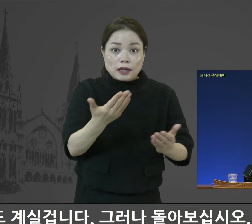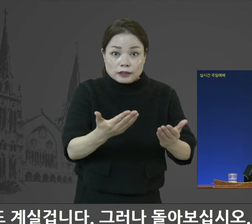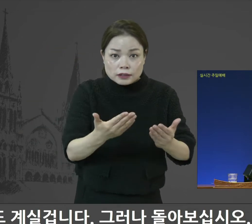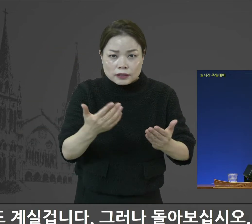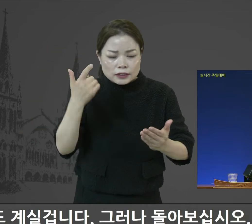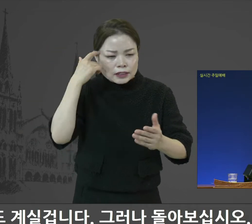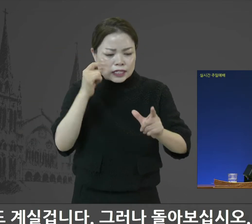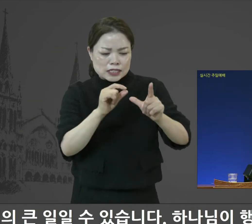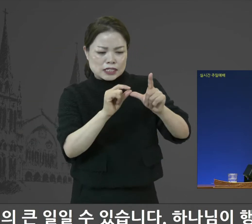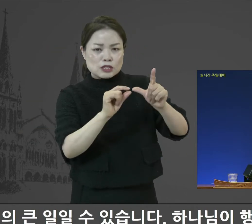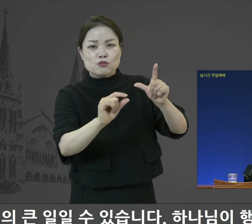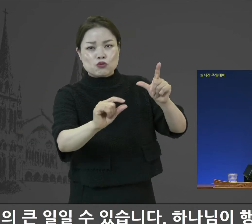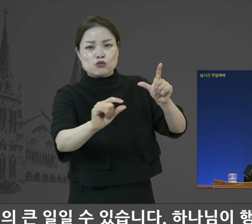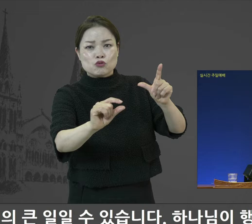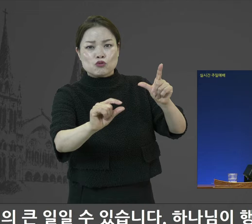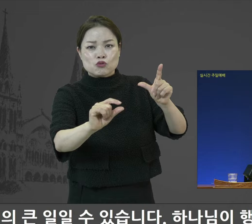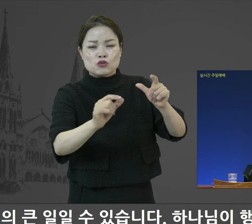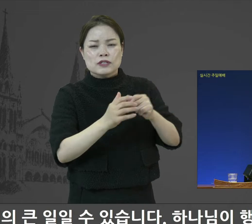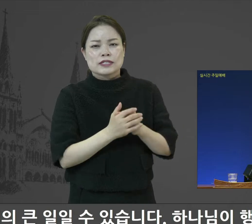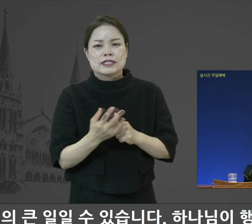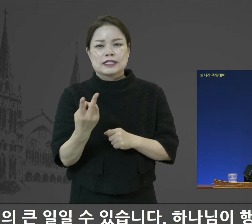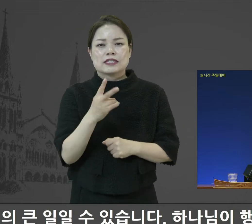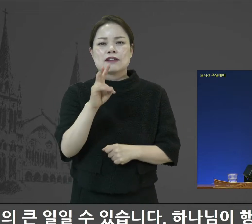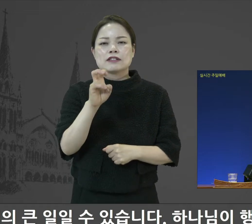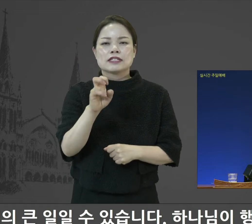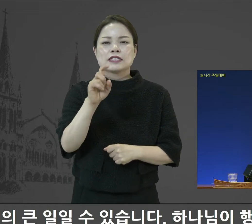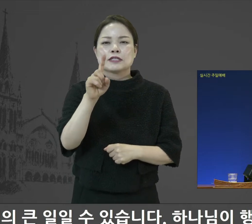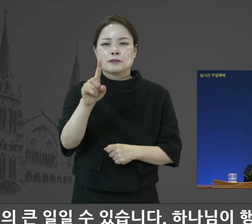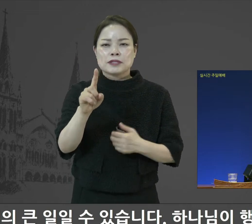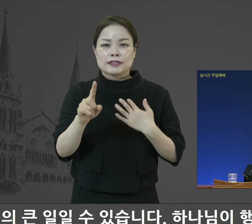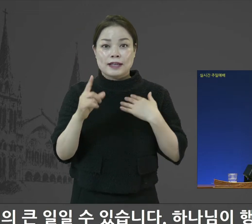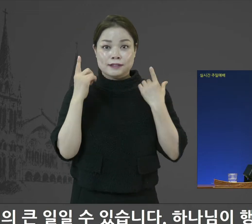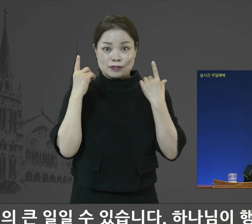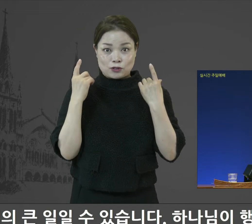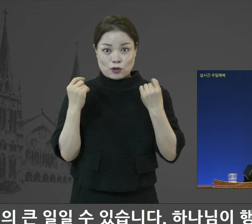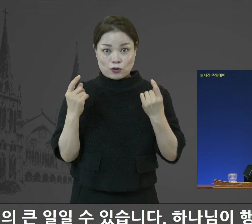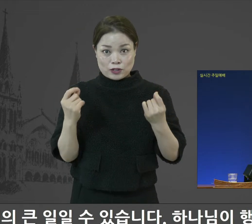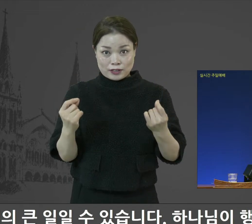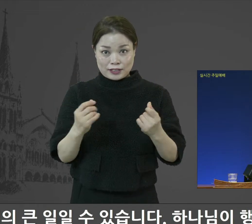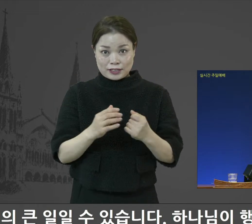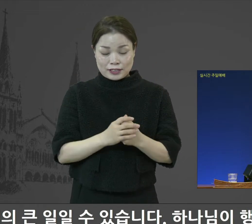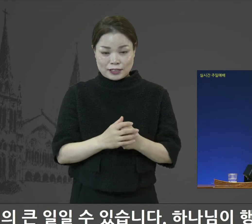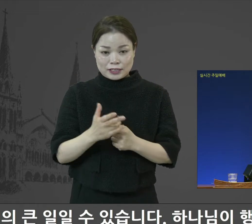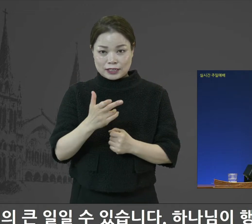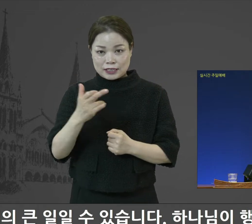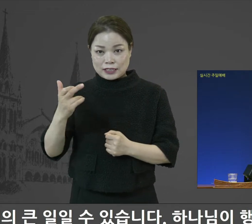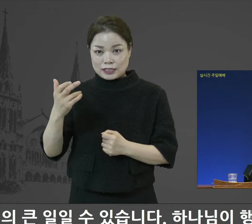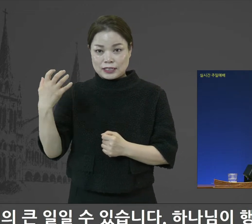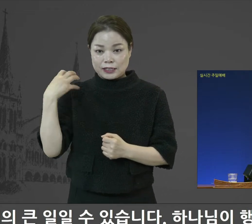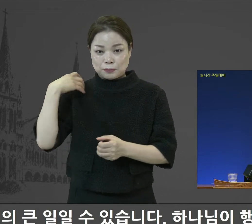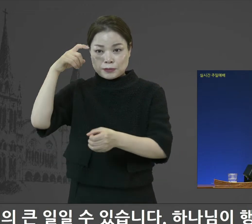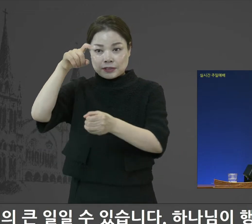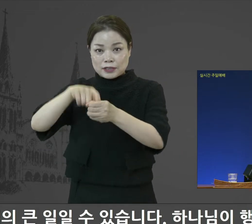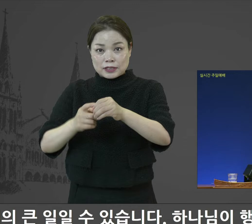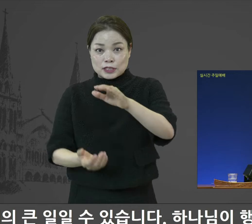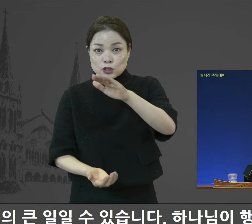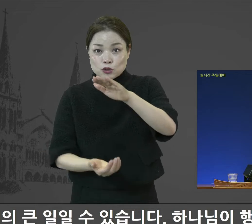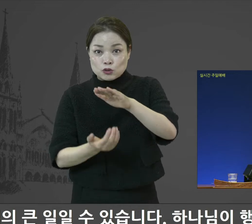한 일부였던 2021년, 그래서 나는 여전히 그 큰 일을 행하신 하나님을